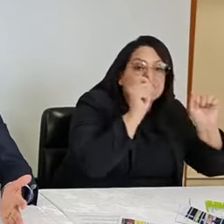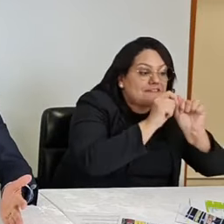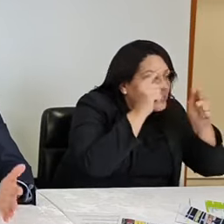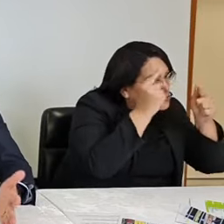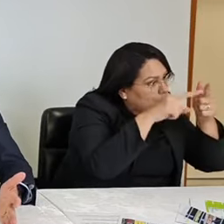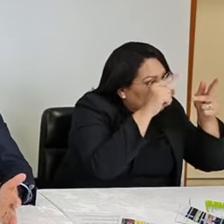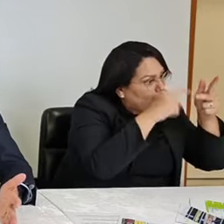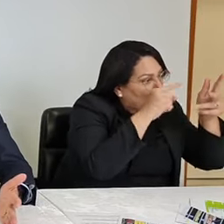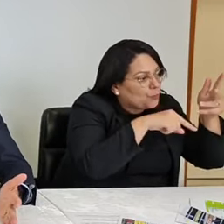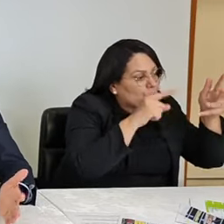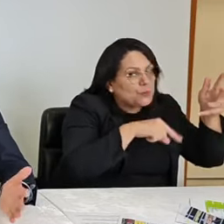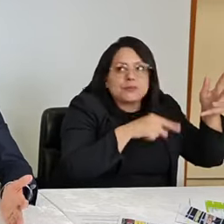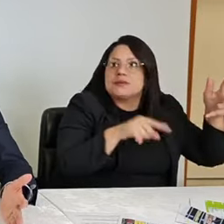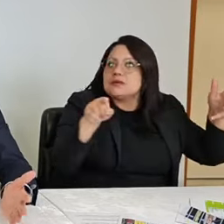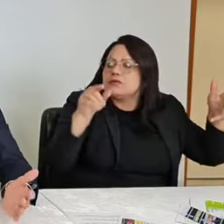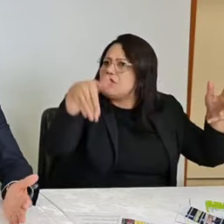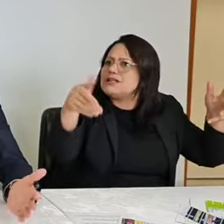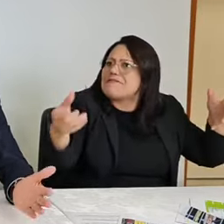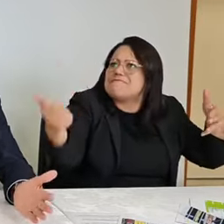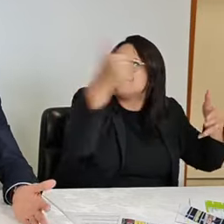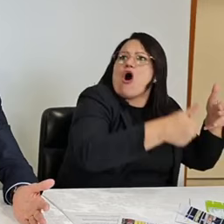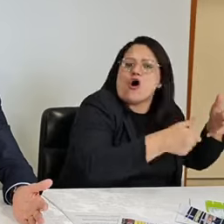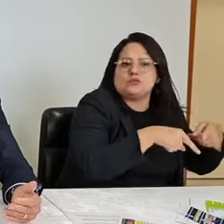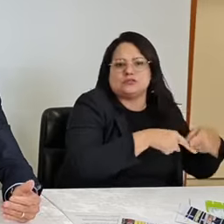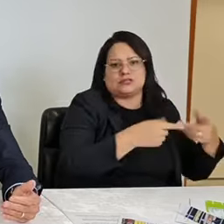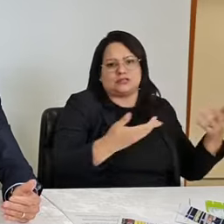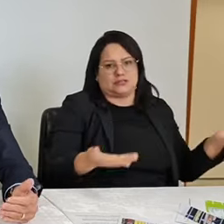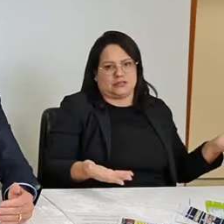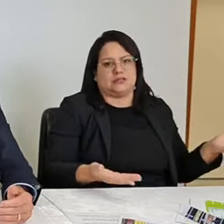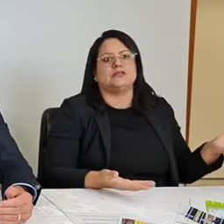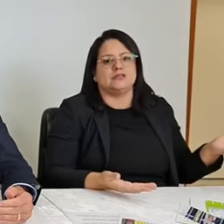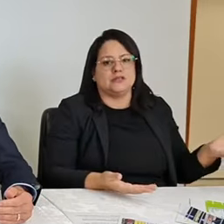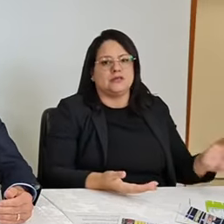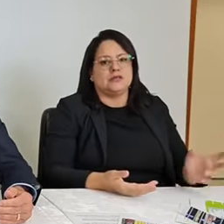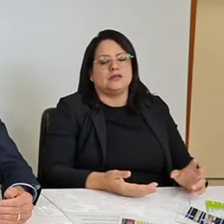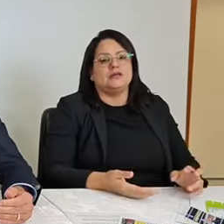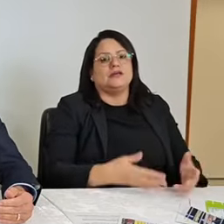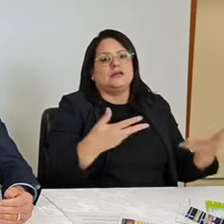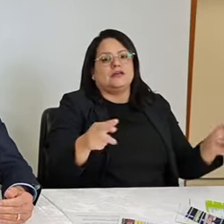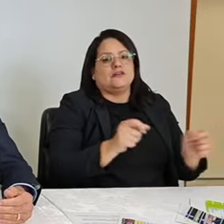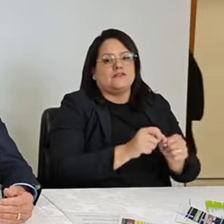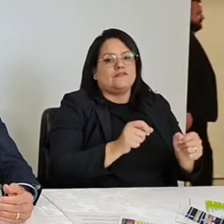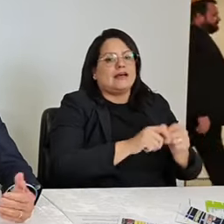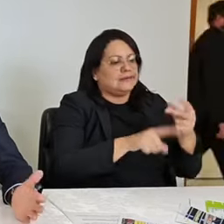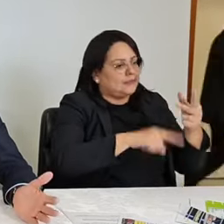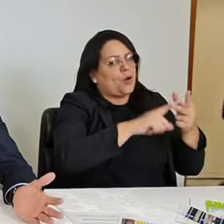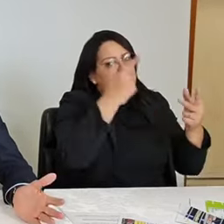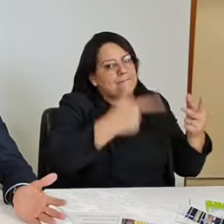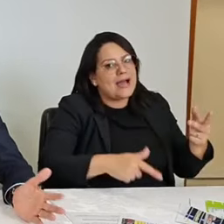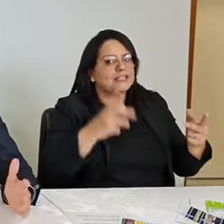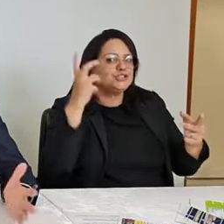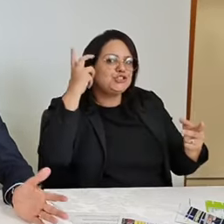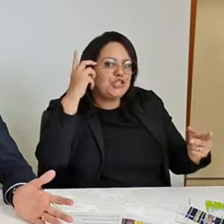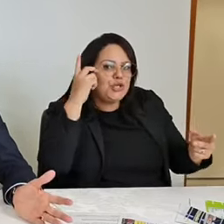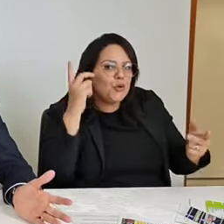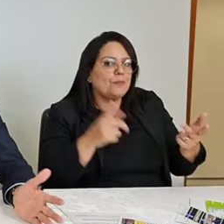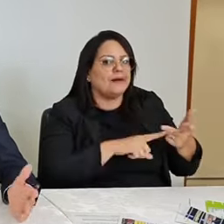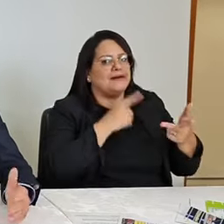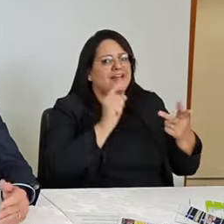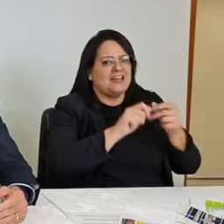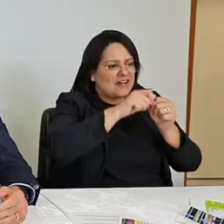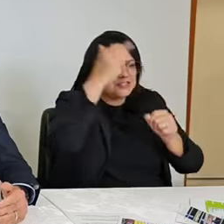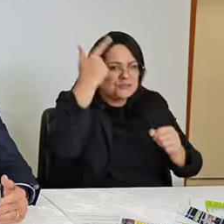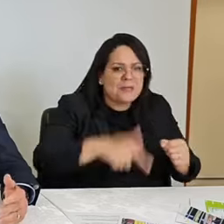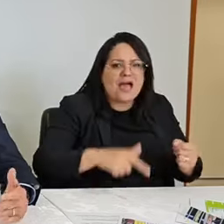comandou o país por 8 anos e depois interferiu mais meia dúzia, que foi a presidente Dilma, né? E vai voltar a fazer a mesma coisa,